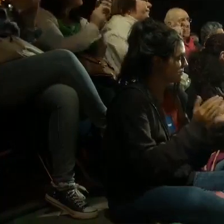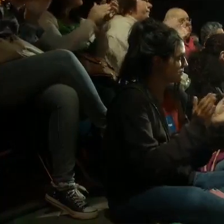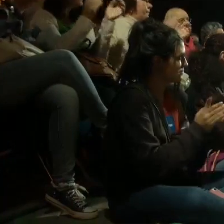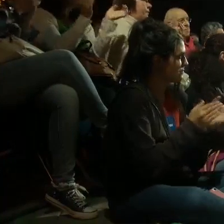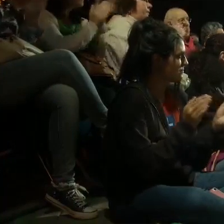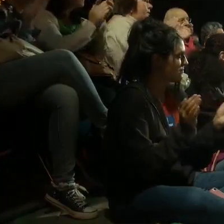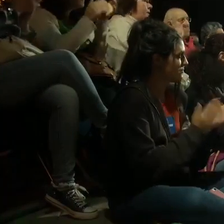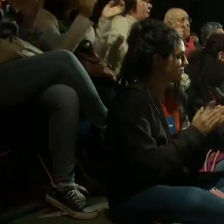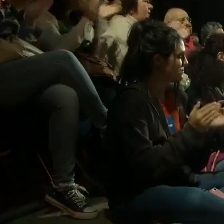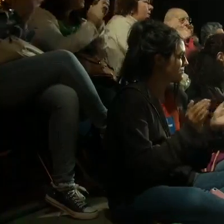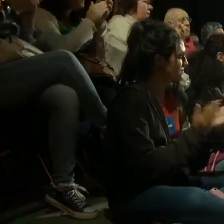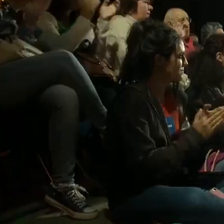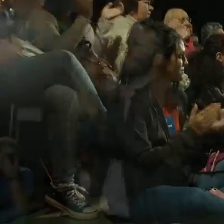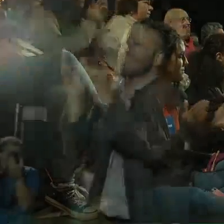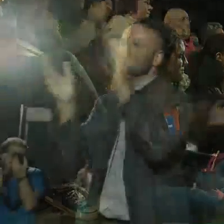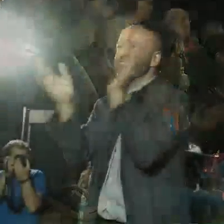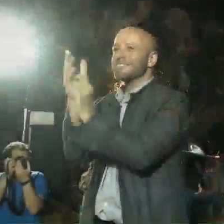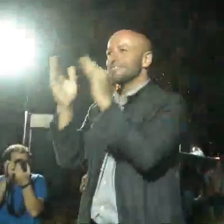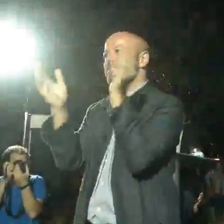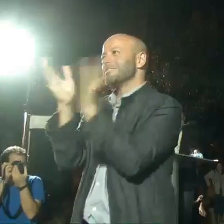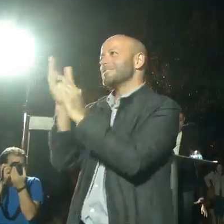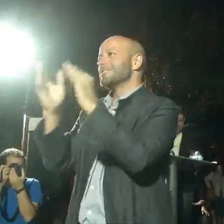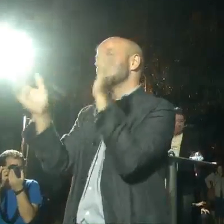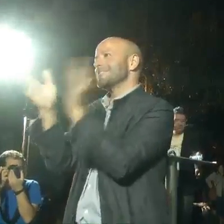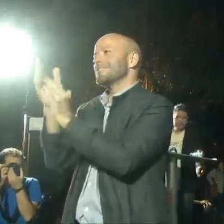democracia frente aos corruptos.